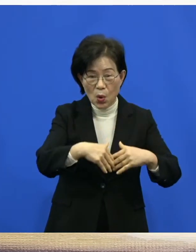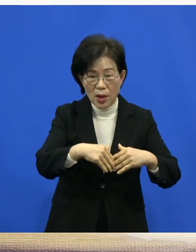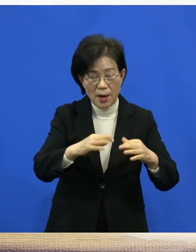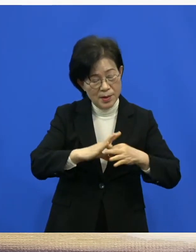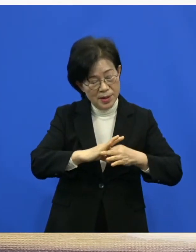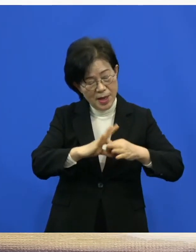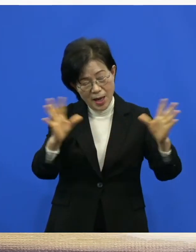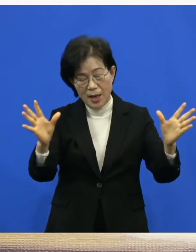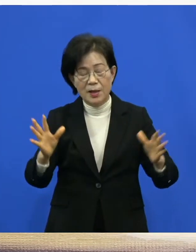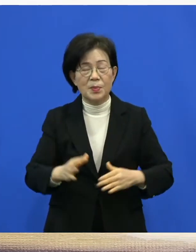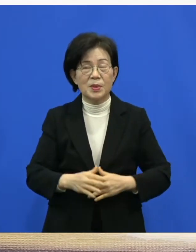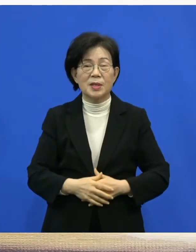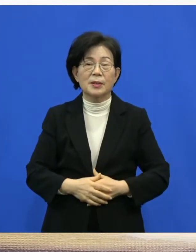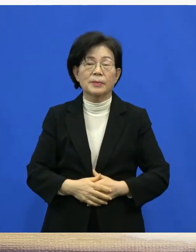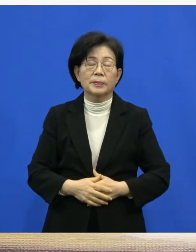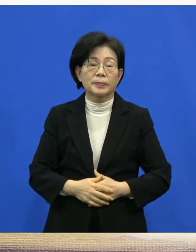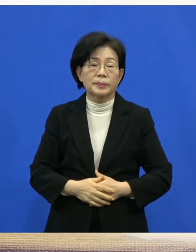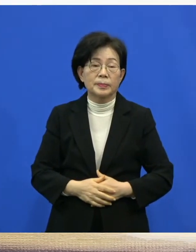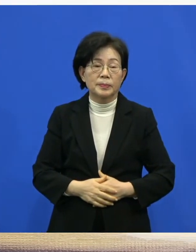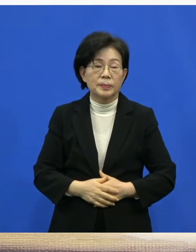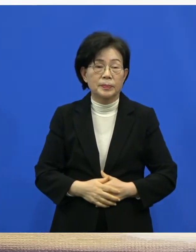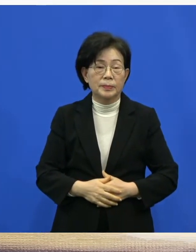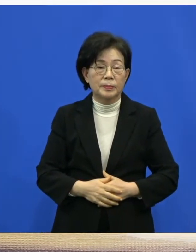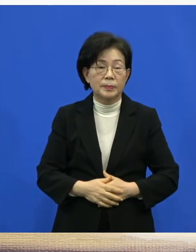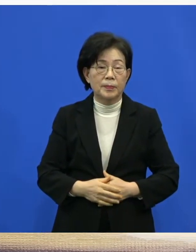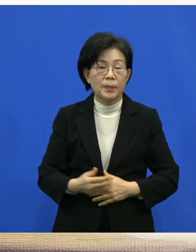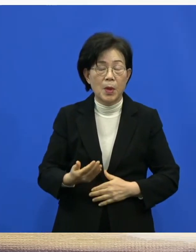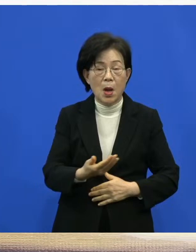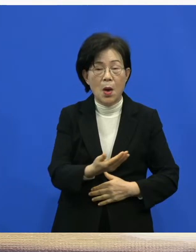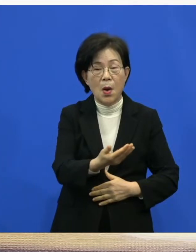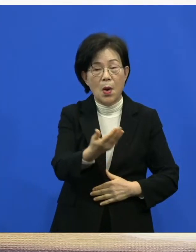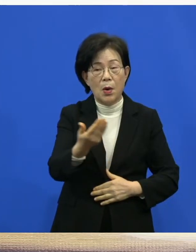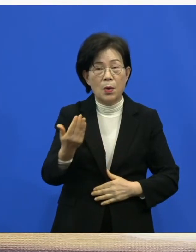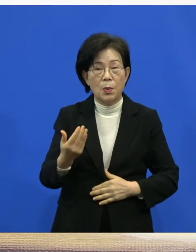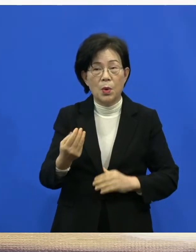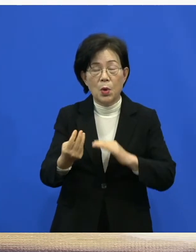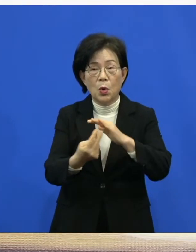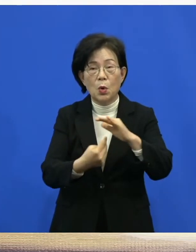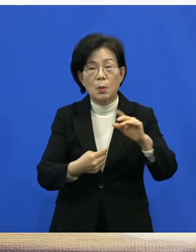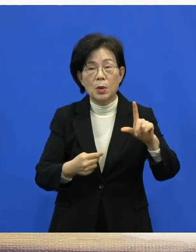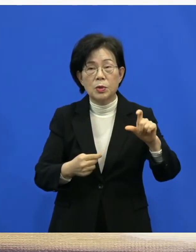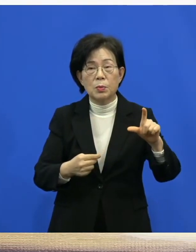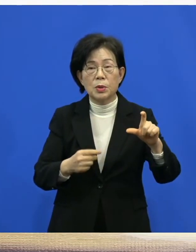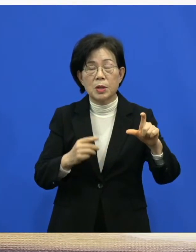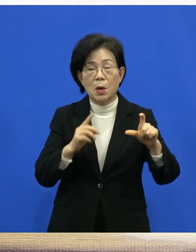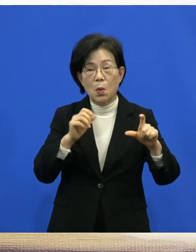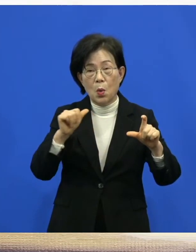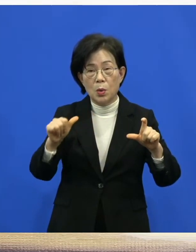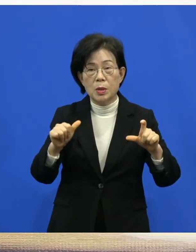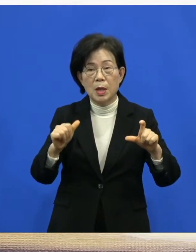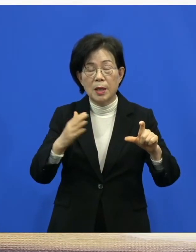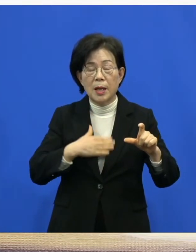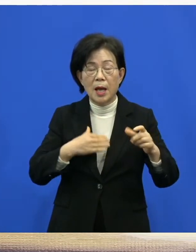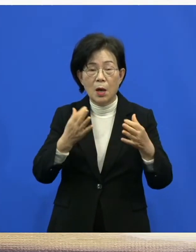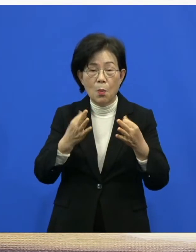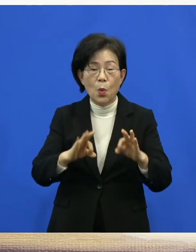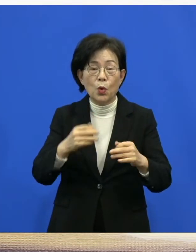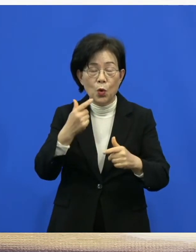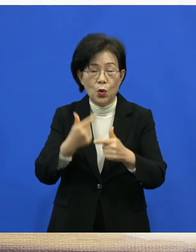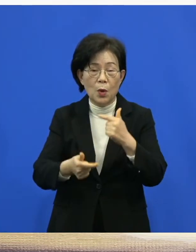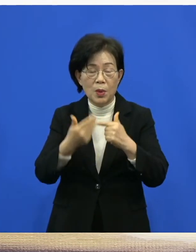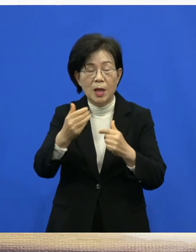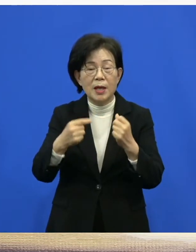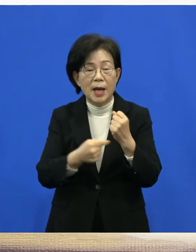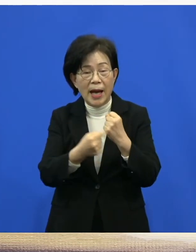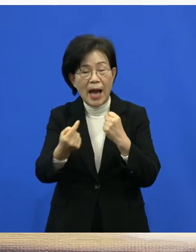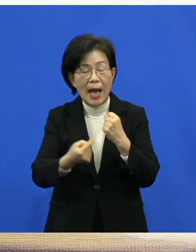않았다는 거죠. 그래서 여러분, 이게 요한복음 15장 5절의 말씀하고 똑같아요. 나는 포도나무요 너희는 가지라.